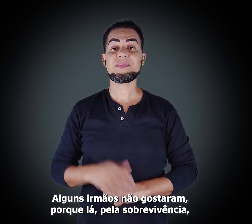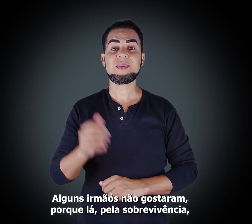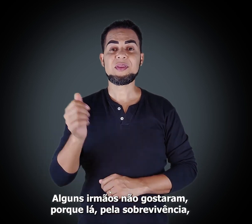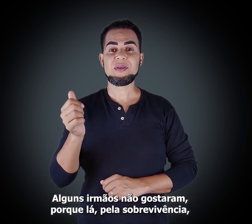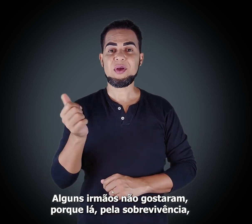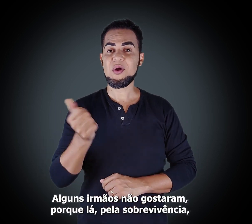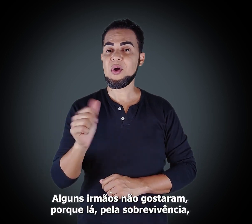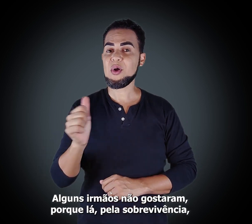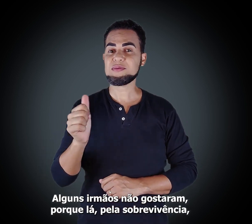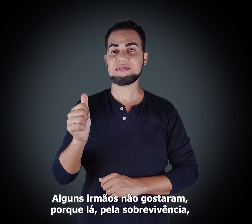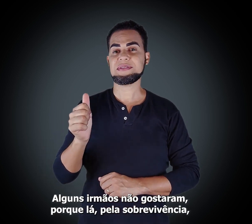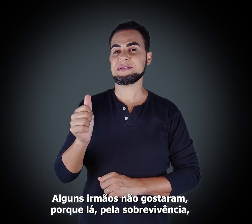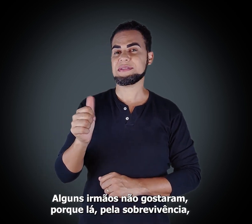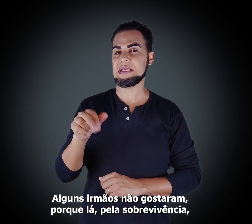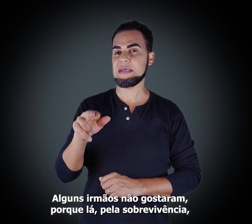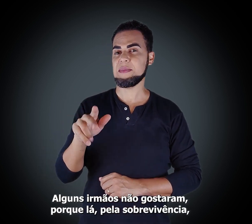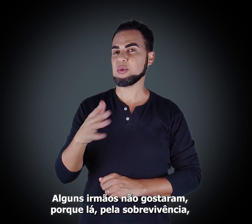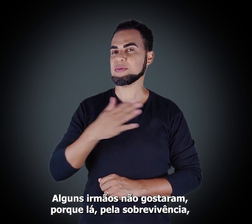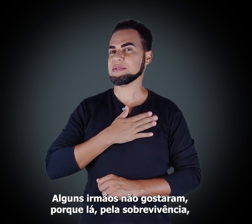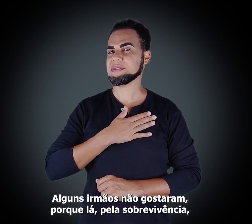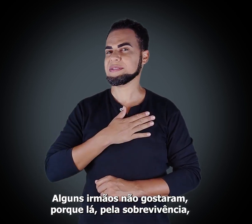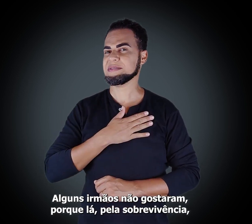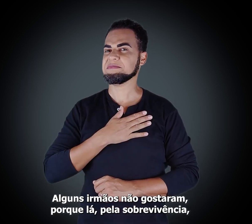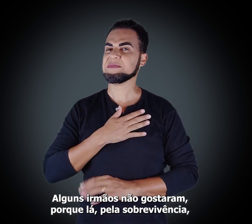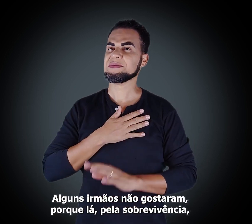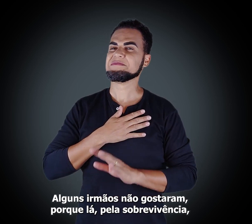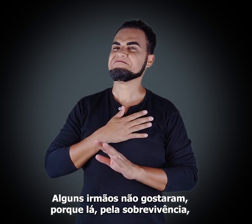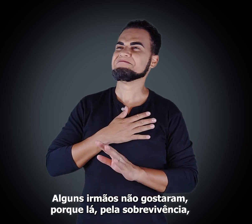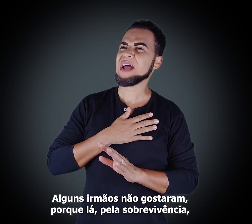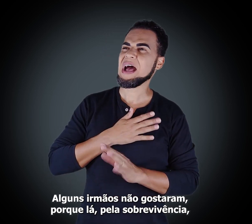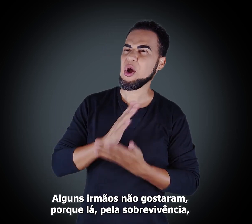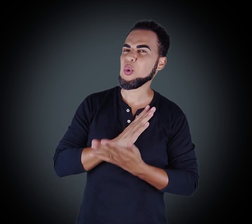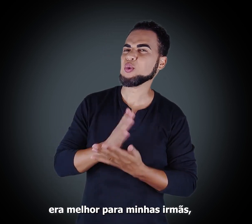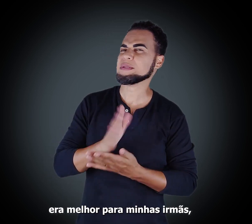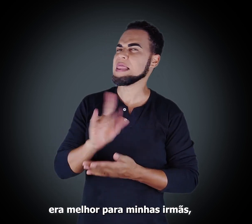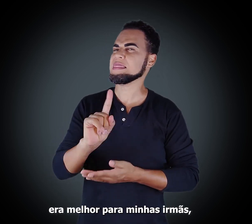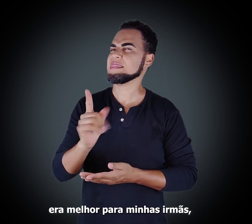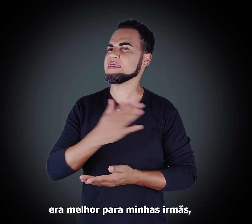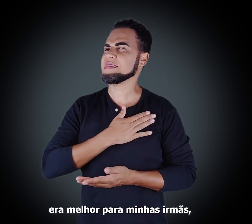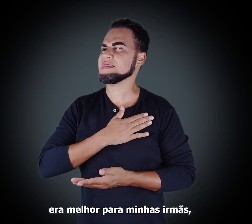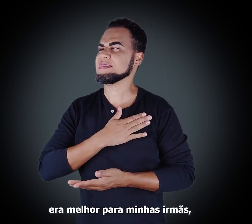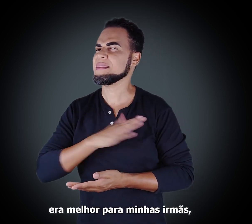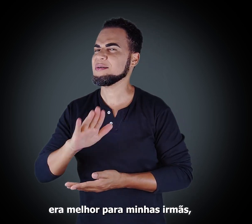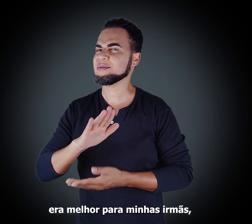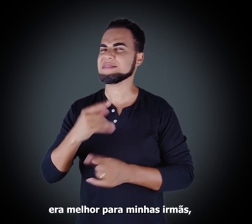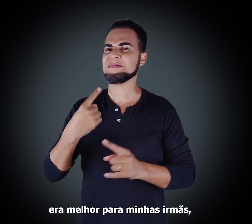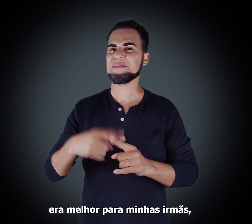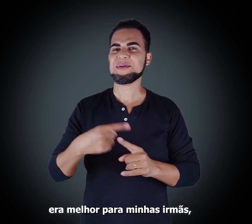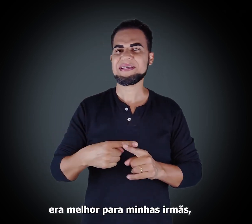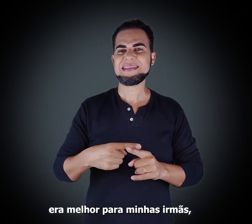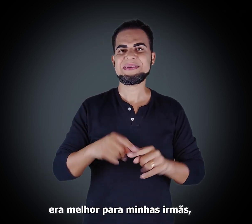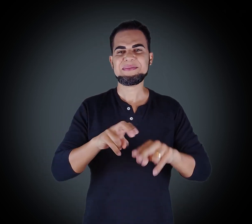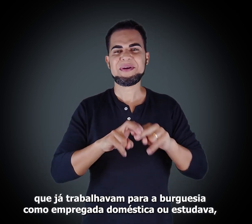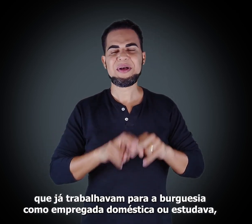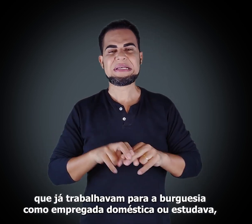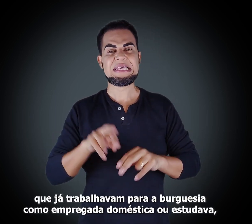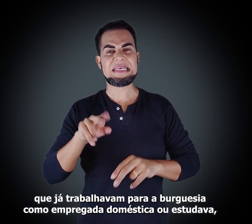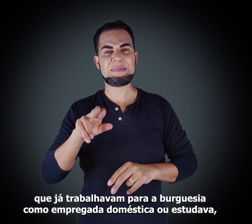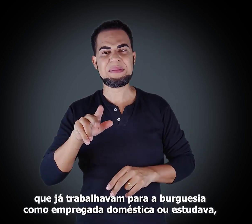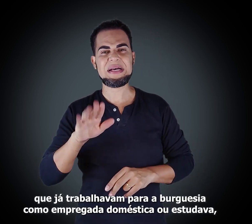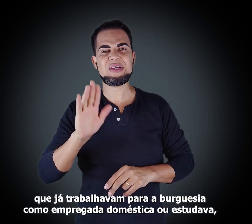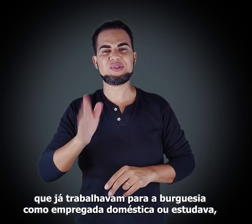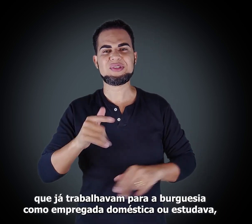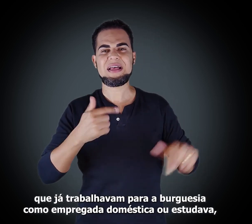Uns irmãos não gostaram, porque lá pela sobrevivência era melhor, como as minhas irmãs, né? Que